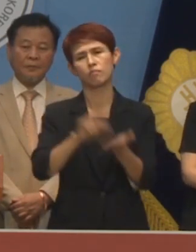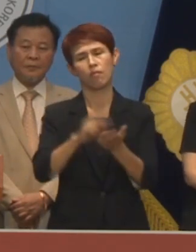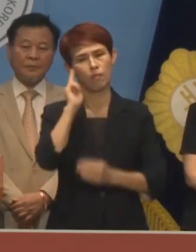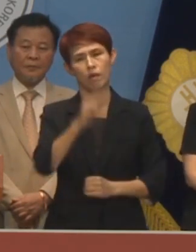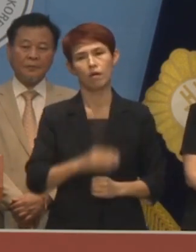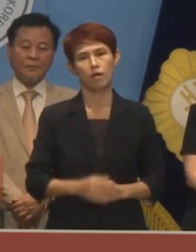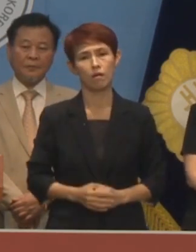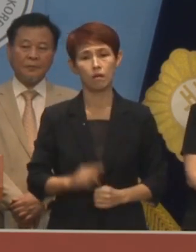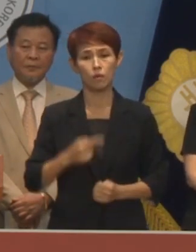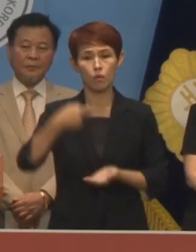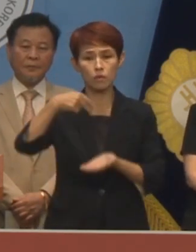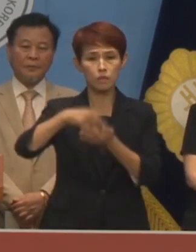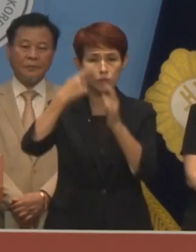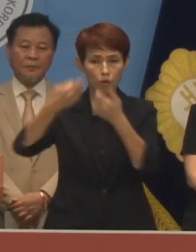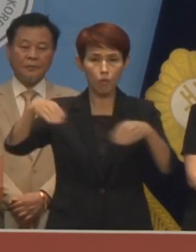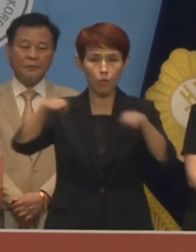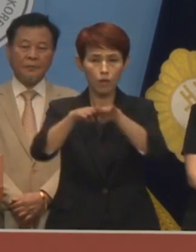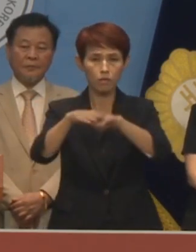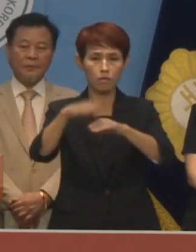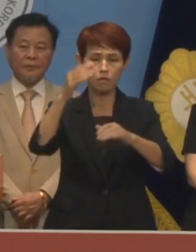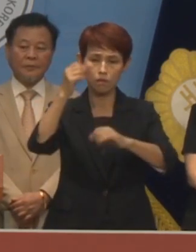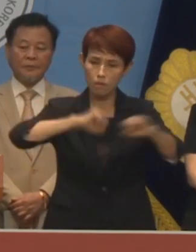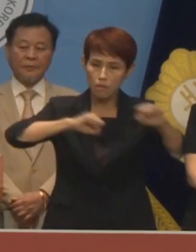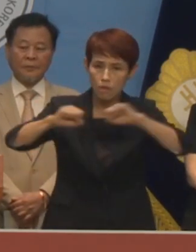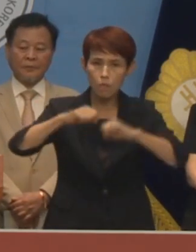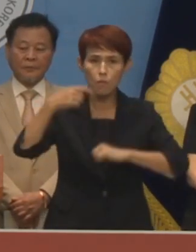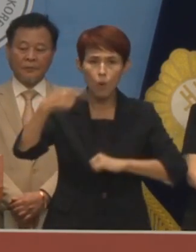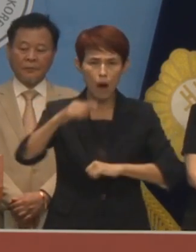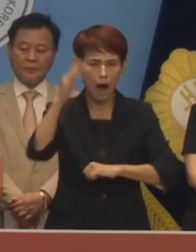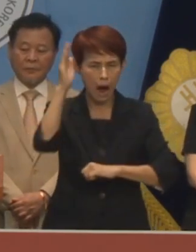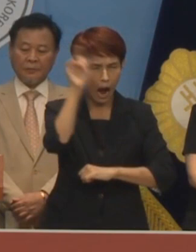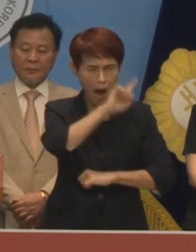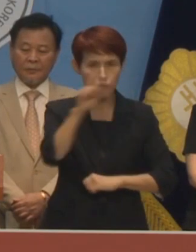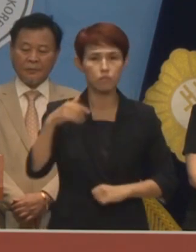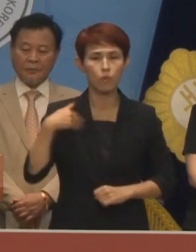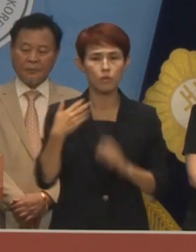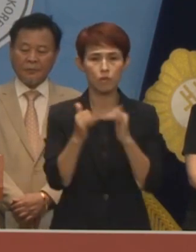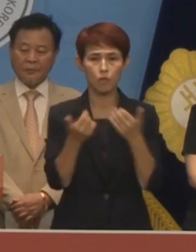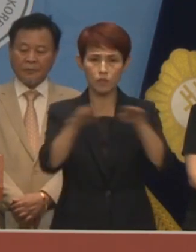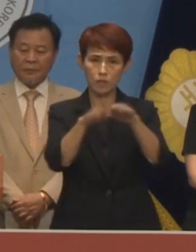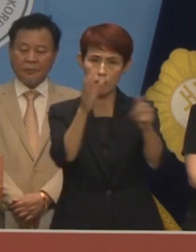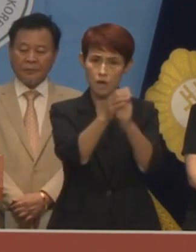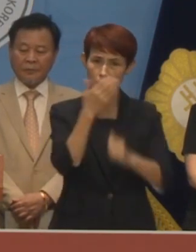모르는 인물이 관장이라니 참 한심한 일이 아닌가.